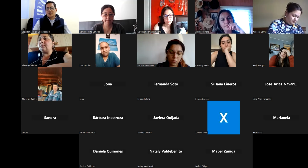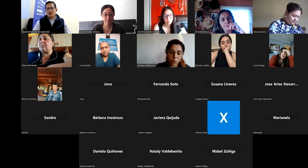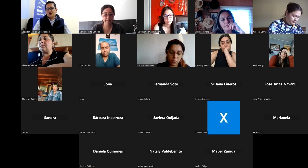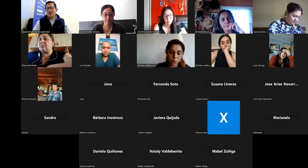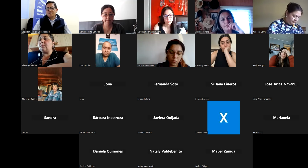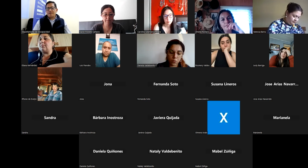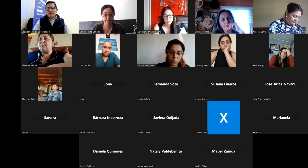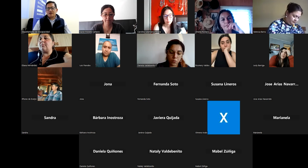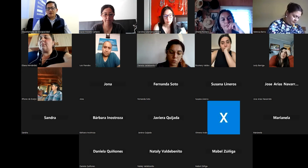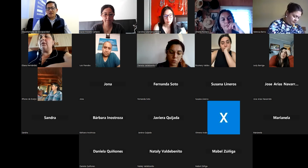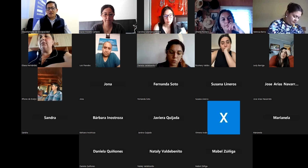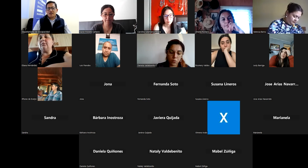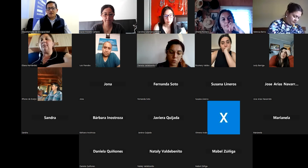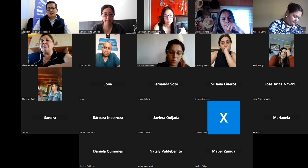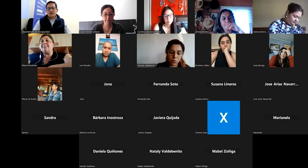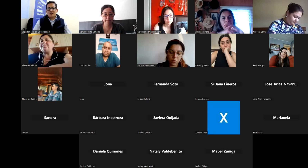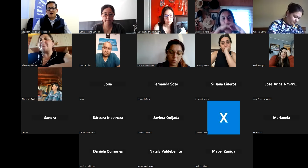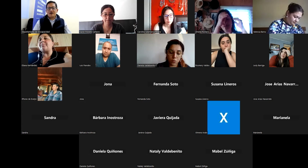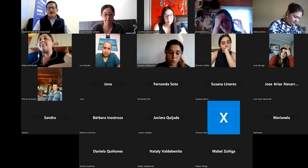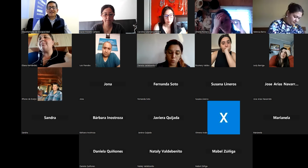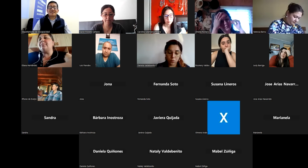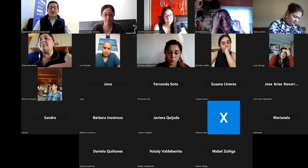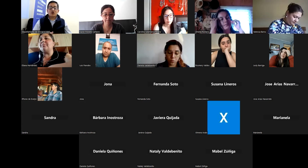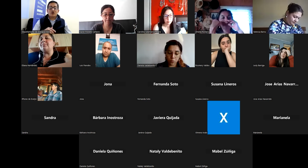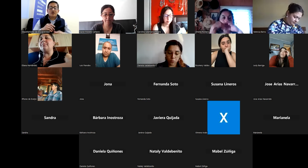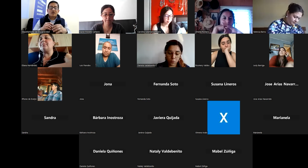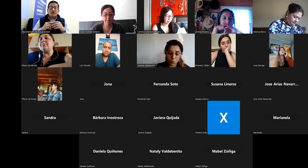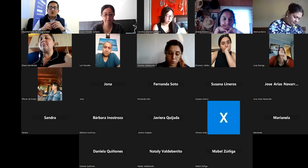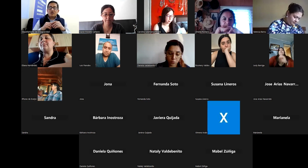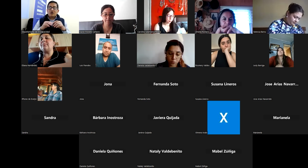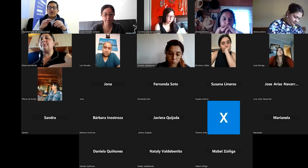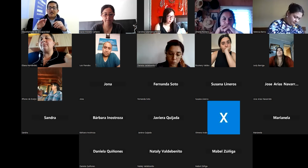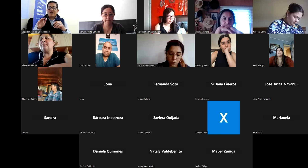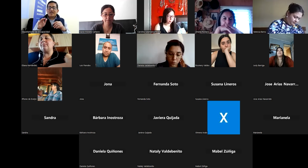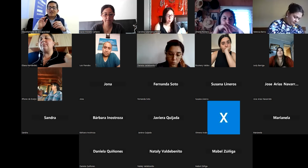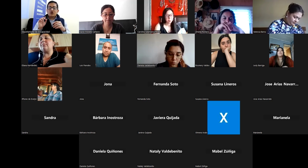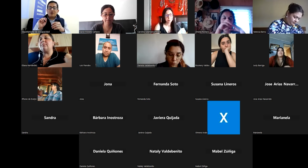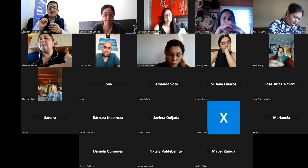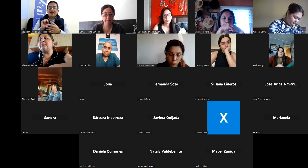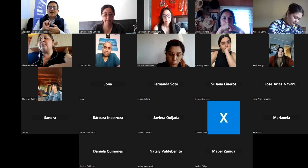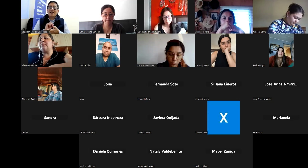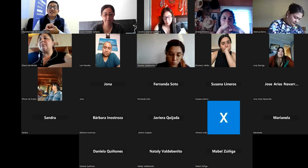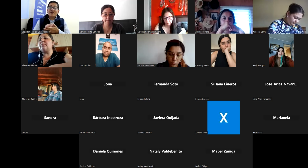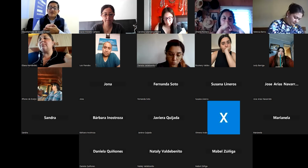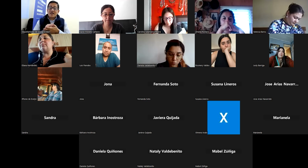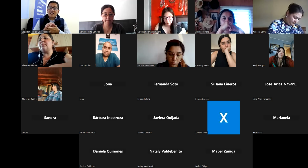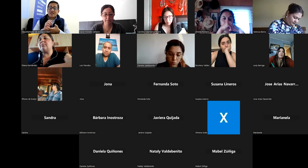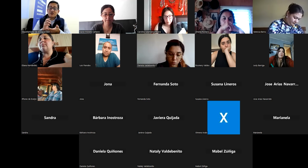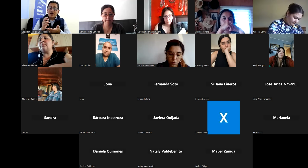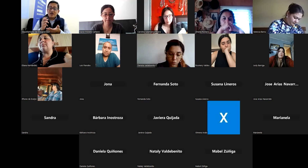quedó sorda ya alcanzando a una edad en que alcanzó a aprender a leer y escribir alcanzó a